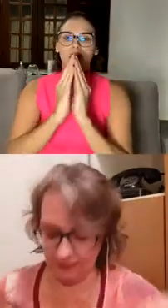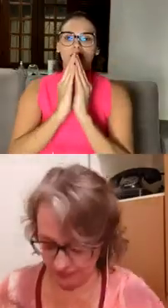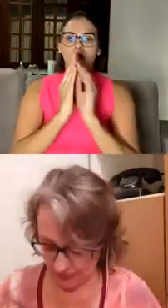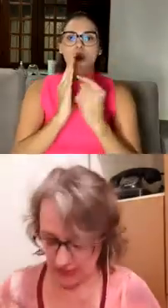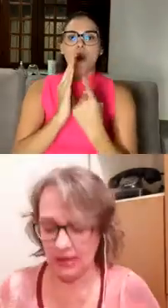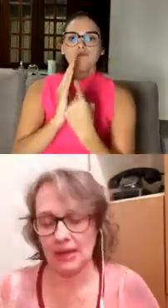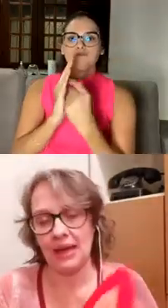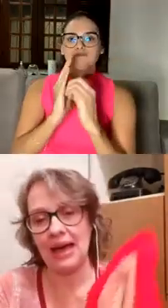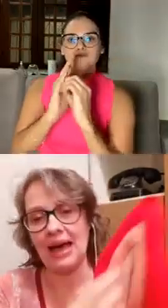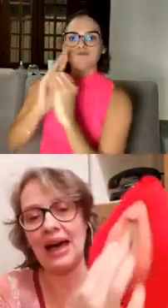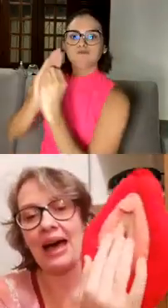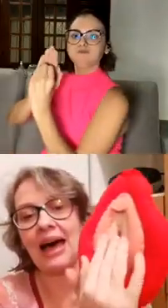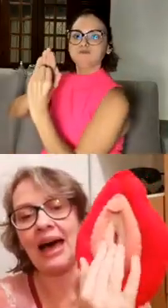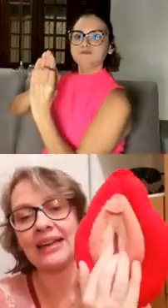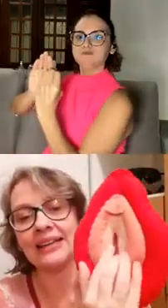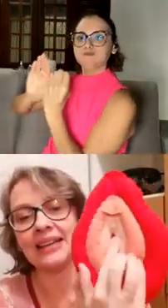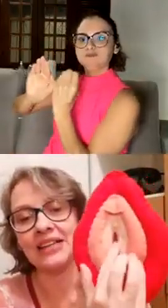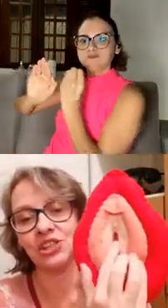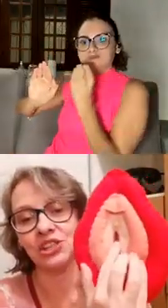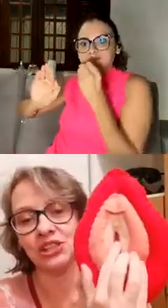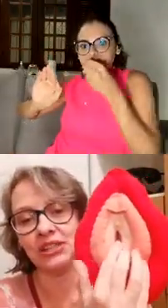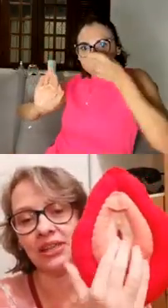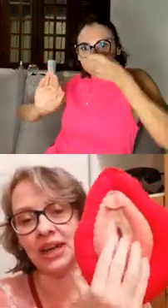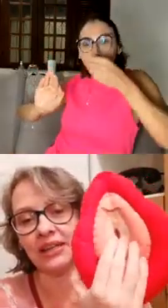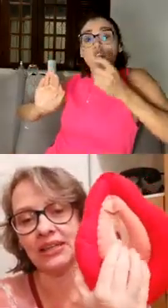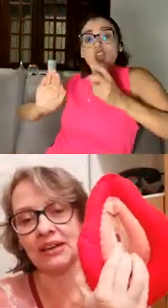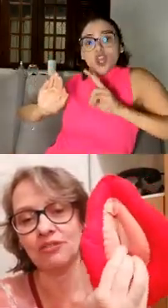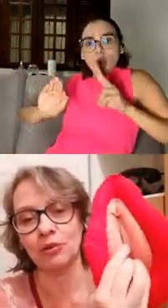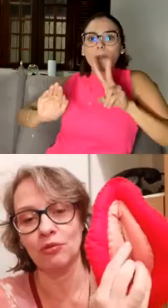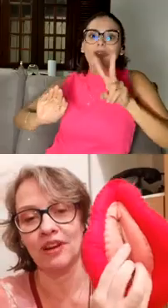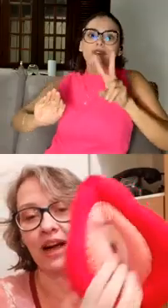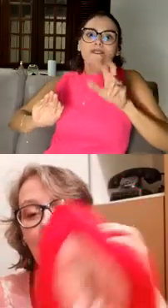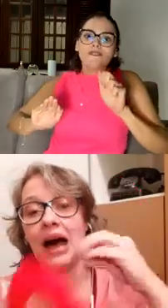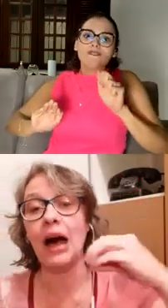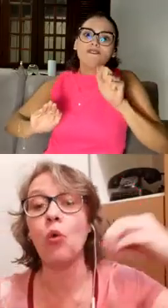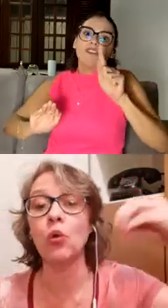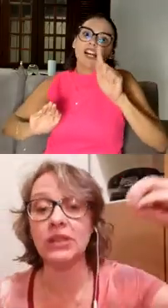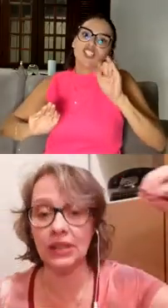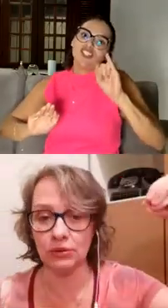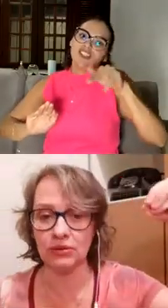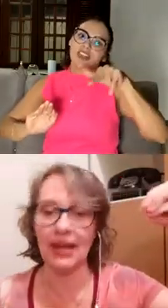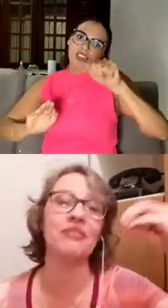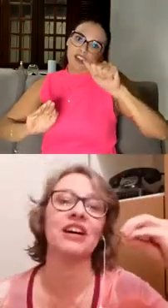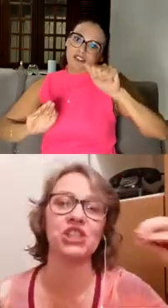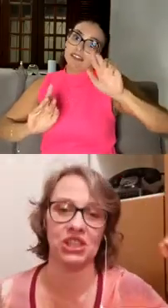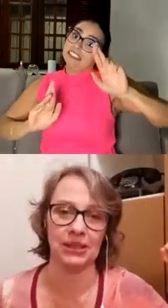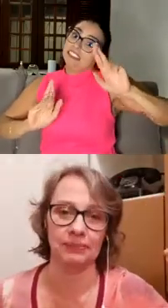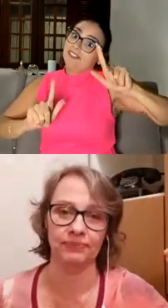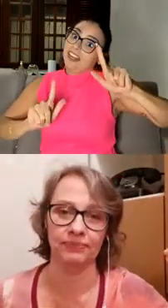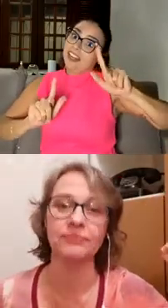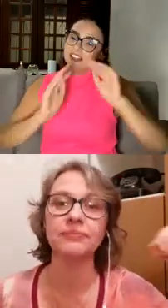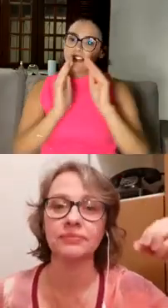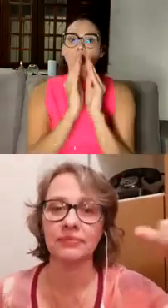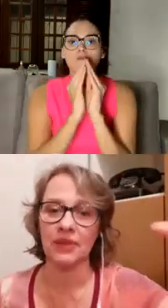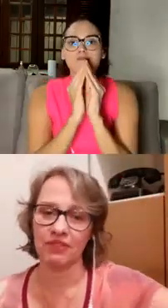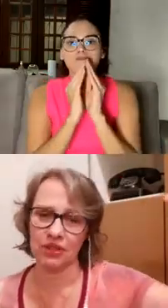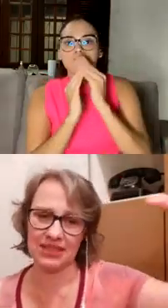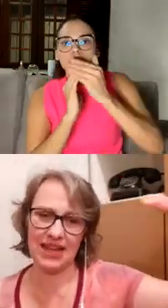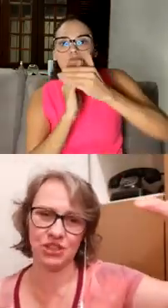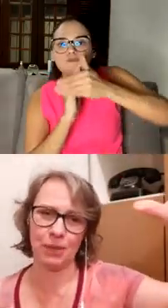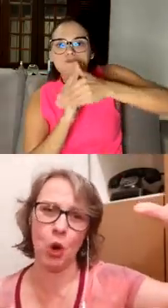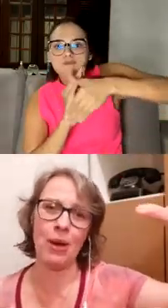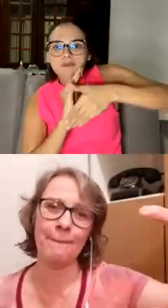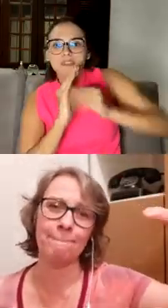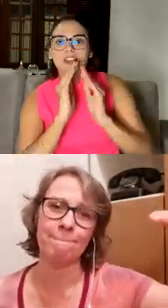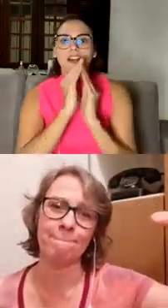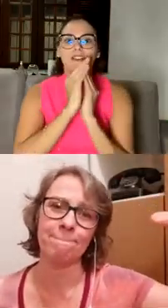liga a entradinha aqui na vulva ao útero é vagina. Velocidade